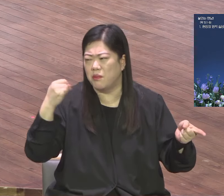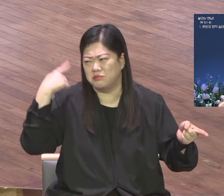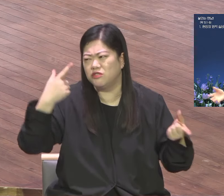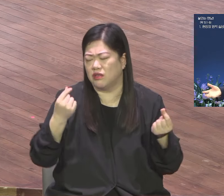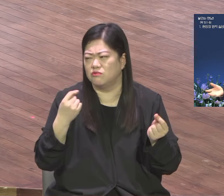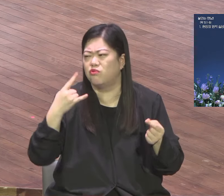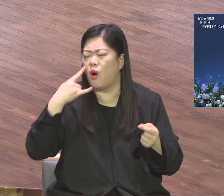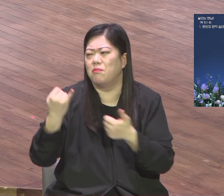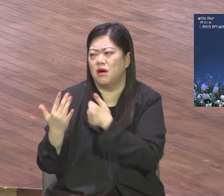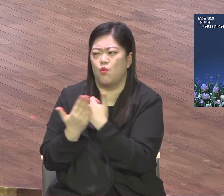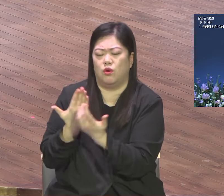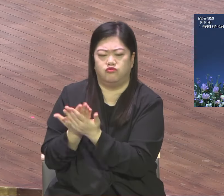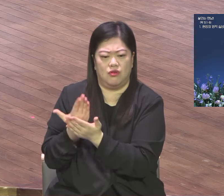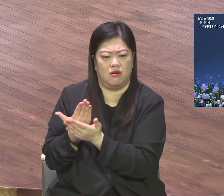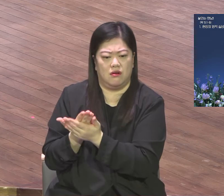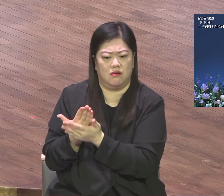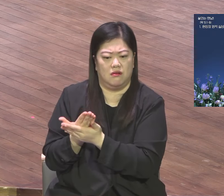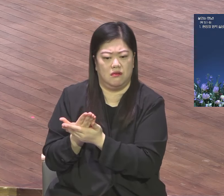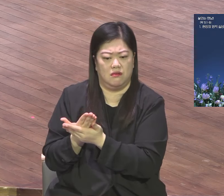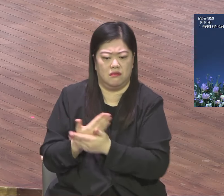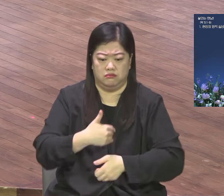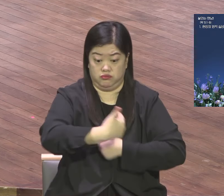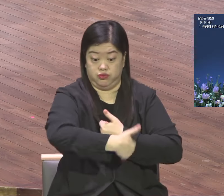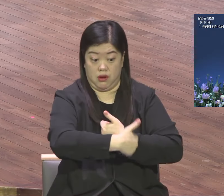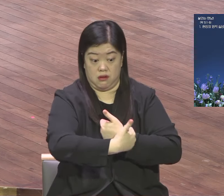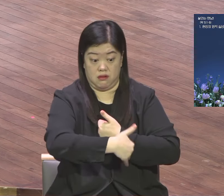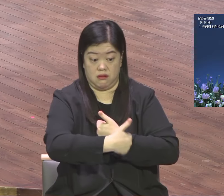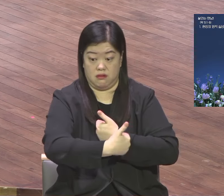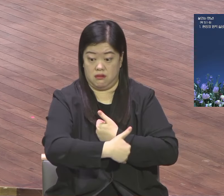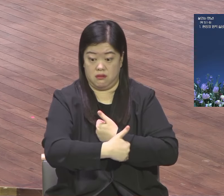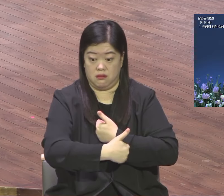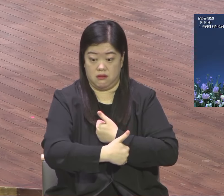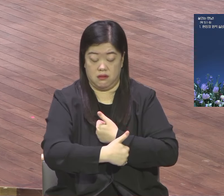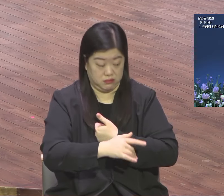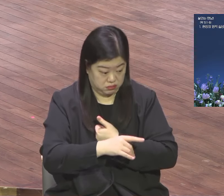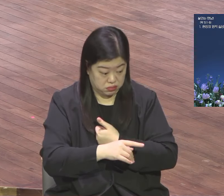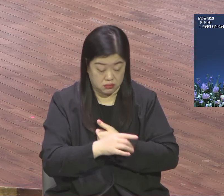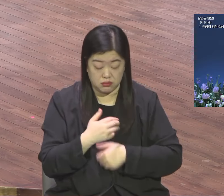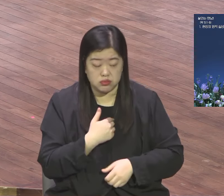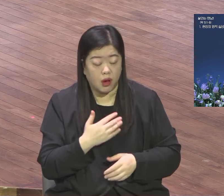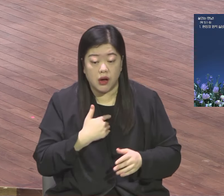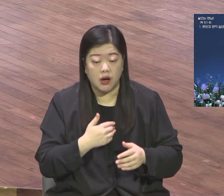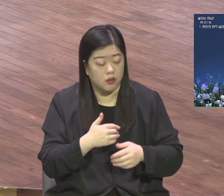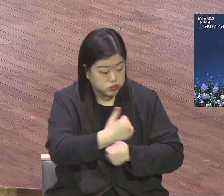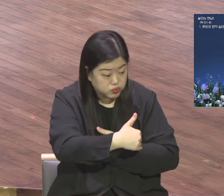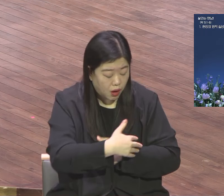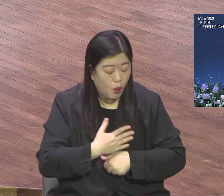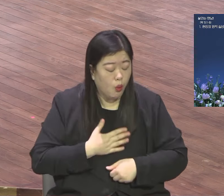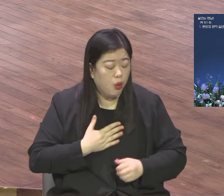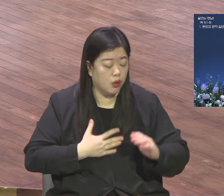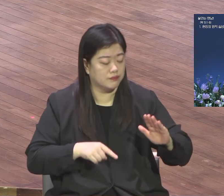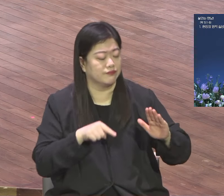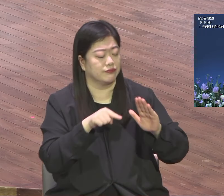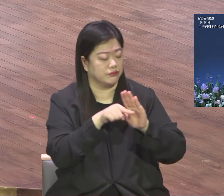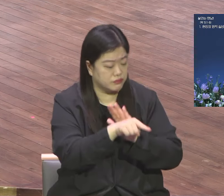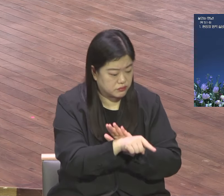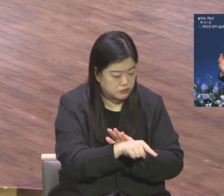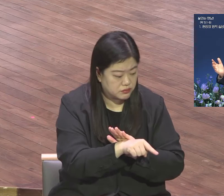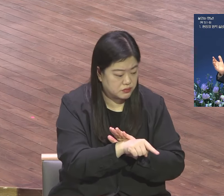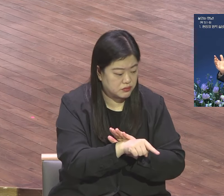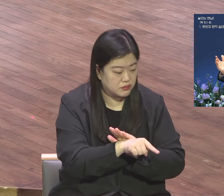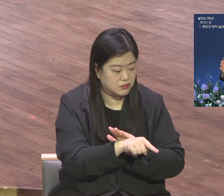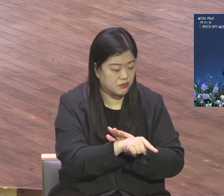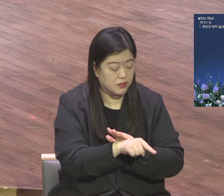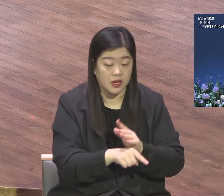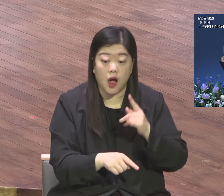우리 청년들이 뭘 압니까? 그런데 갔어요. 처음이죠, 처음. 갔는데 보니까 어머니야